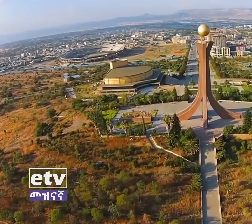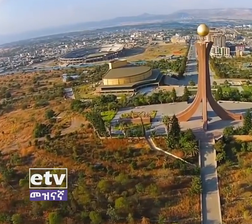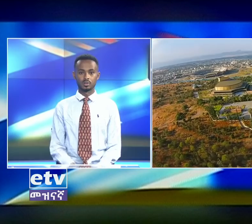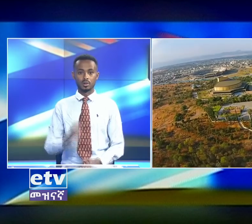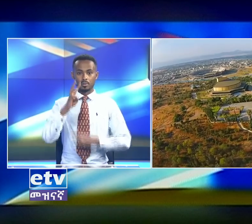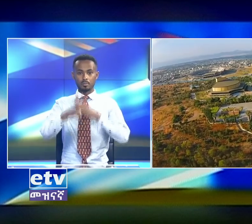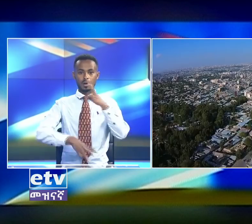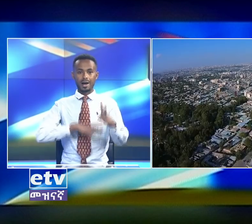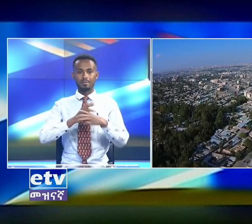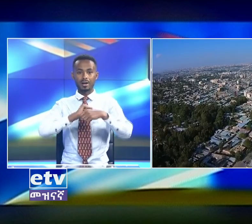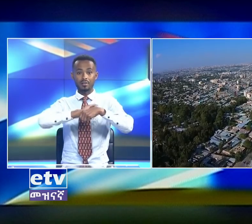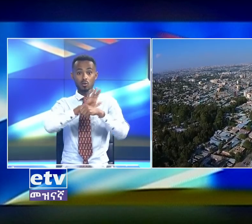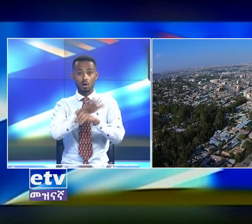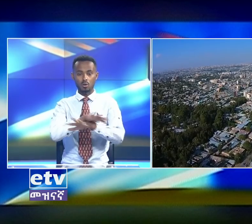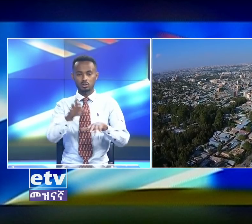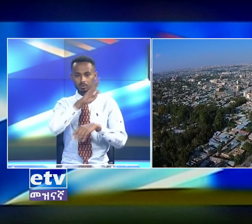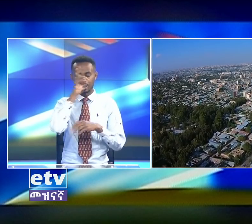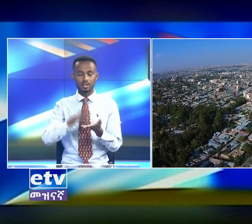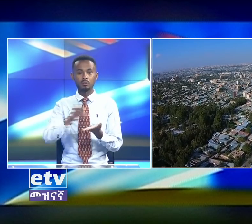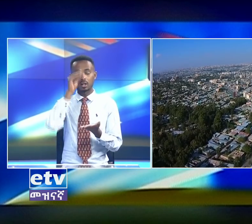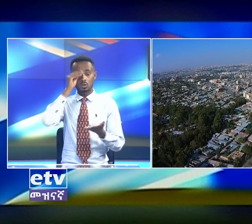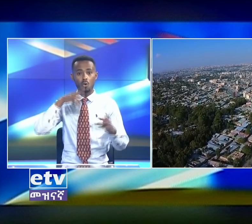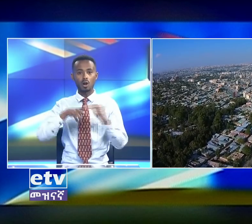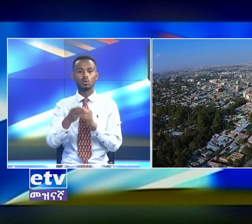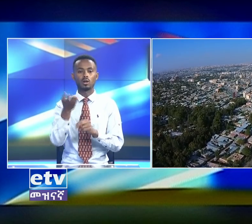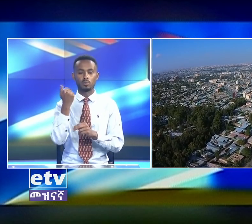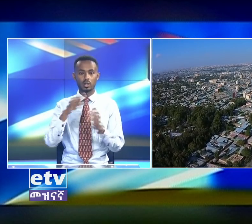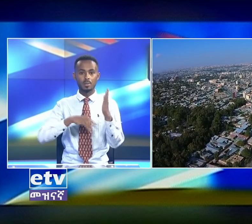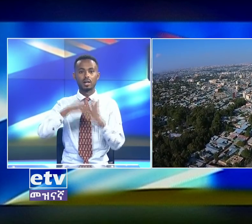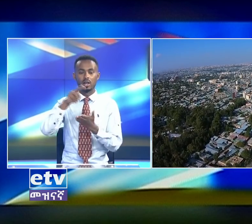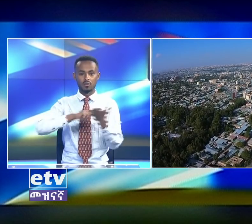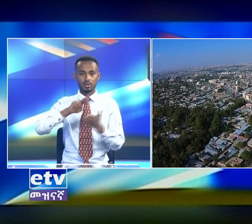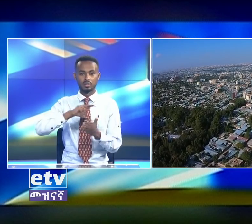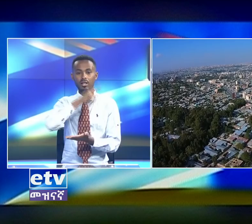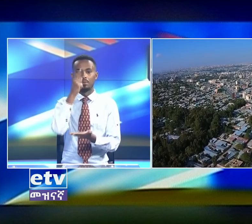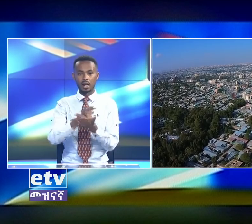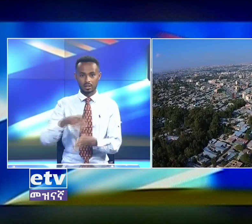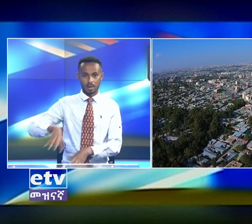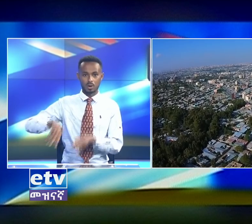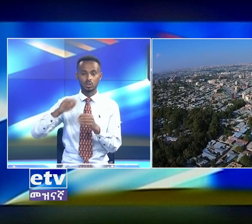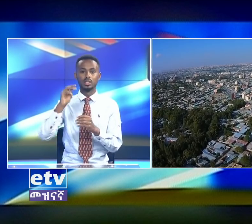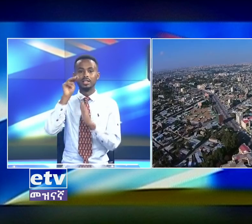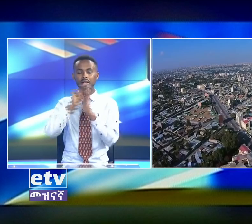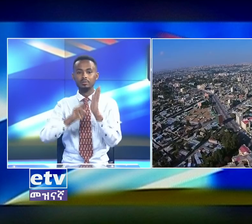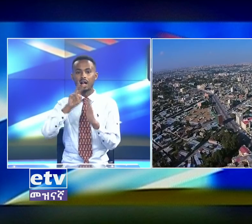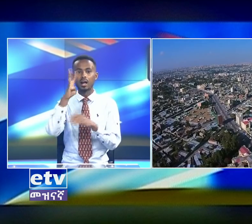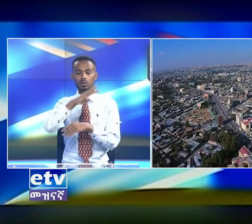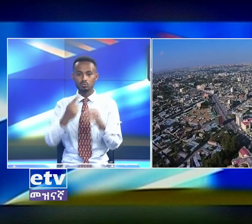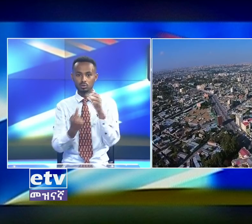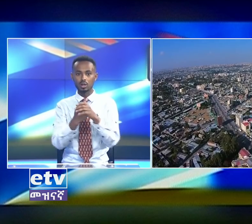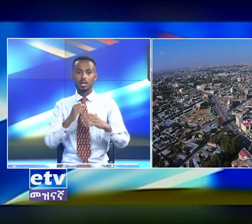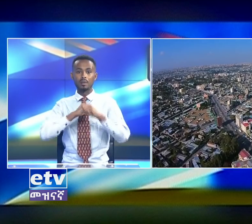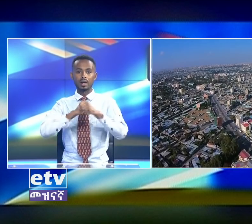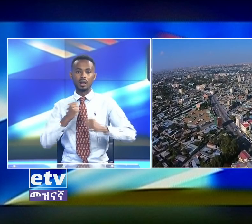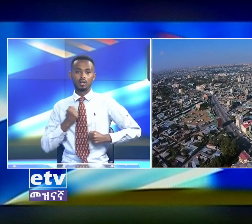በዓለም አቀፍ የኮሮና ወረርሽኝ ሳቢያ ትምርታቸውን አቋርጠው ለነበሩት የመቀሌ ዩኒቨርሲቲ ተመራቂ ተማሪዎች የጥቅምት 24ቱ ክስተት ከመከላከያ